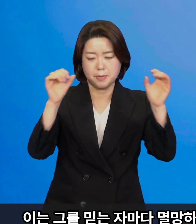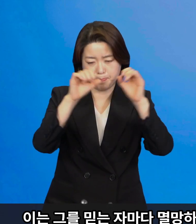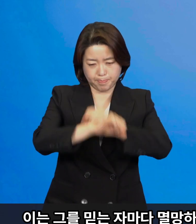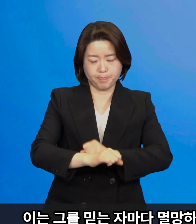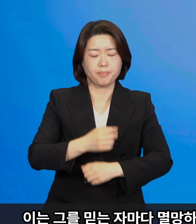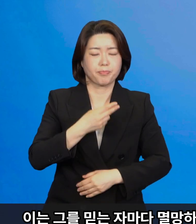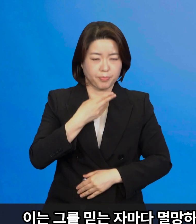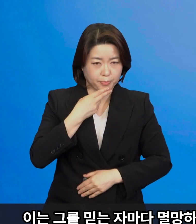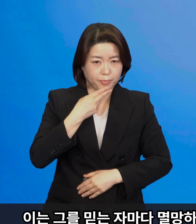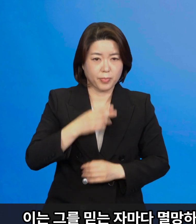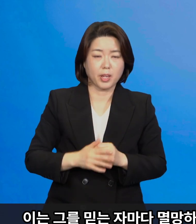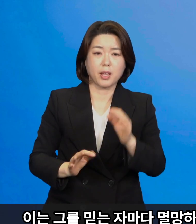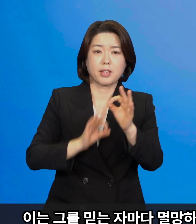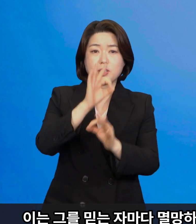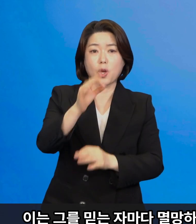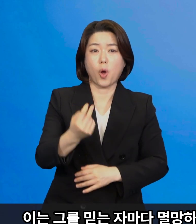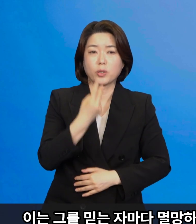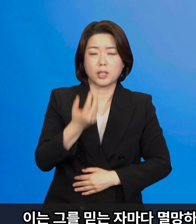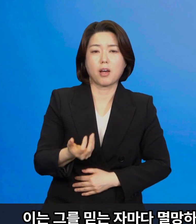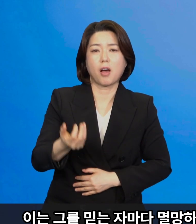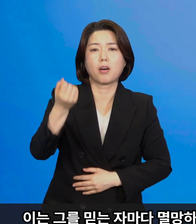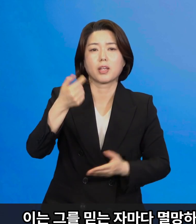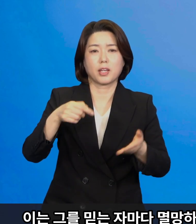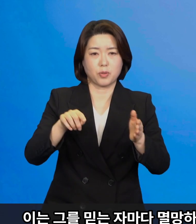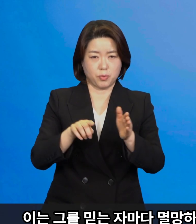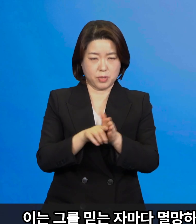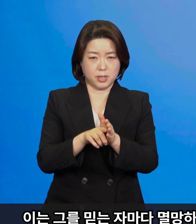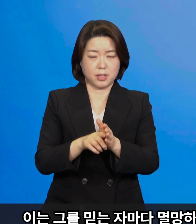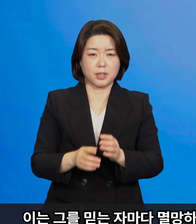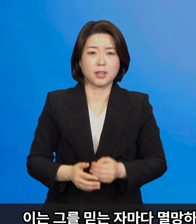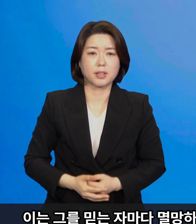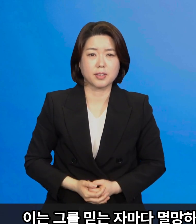멸망하지 않고 영생을 얻게 하려 하심이라.